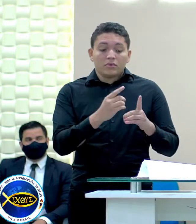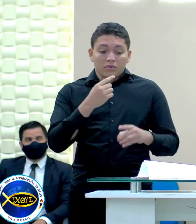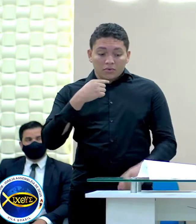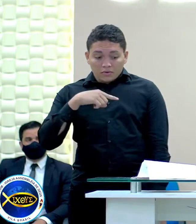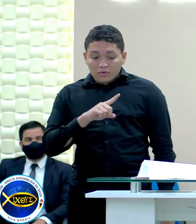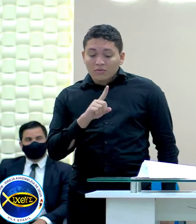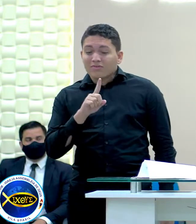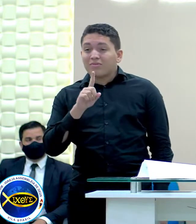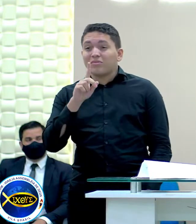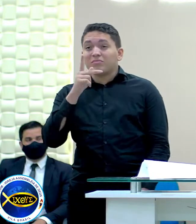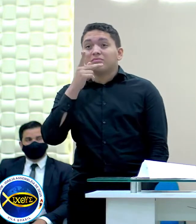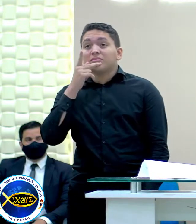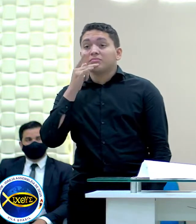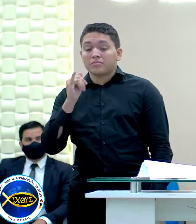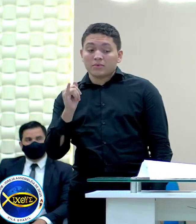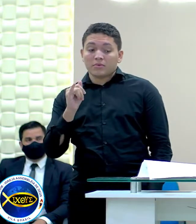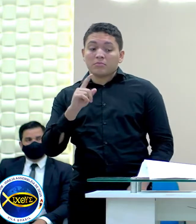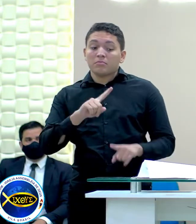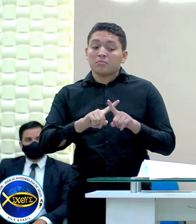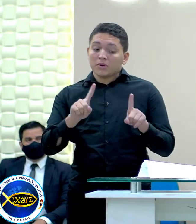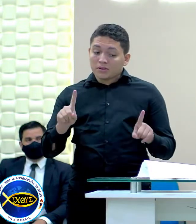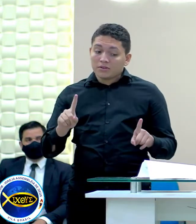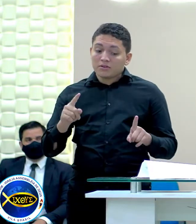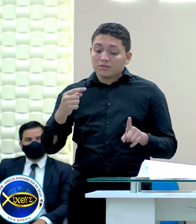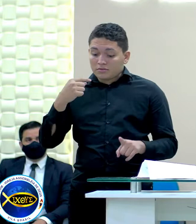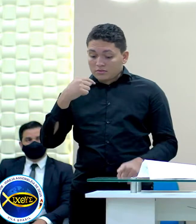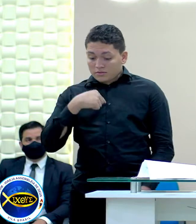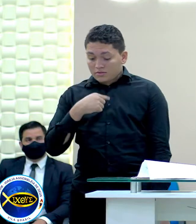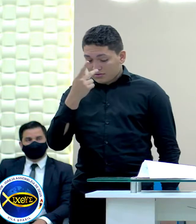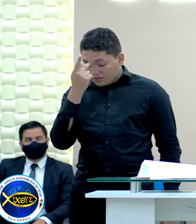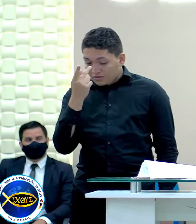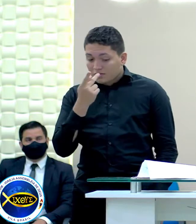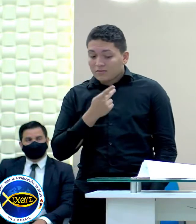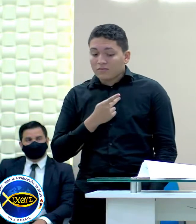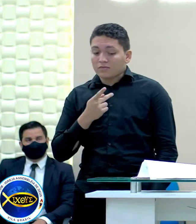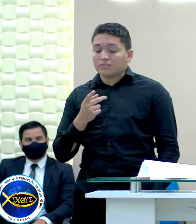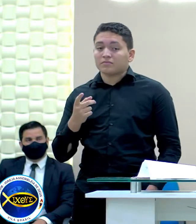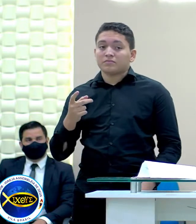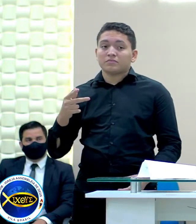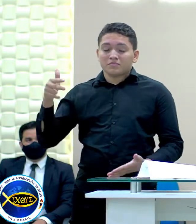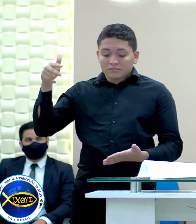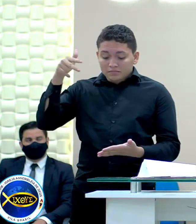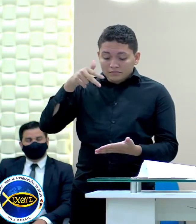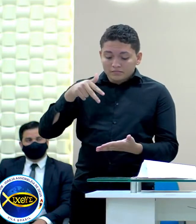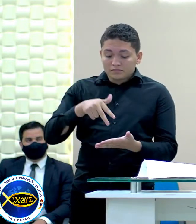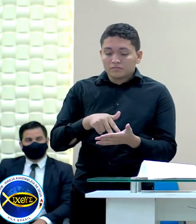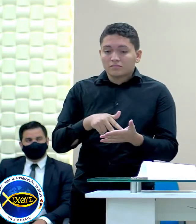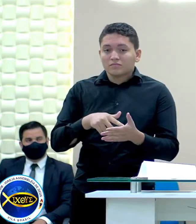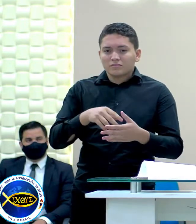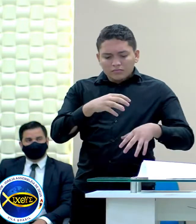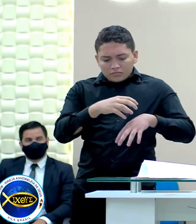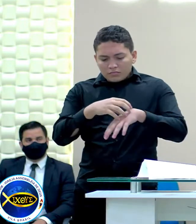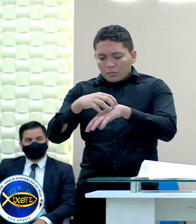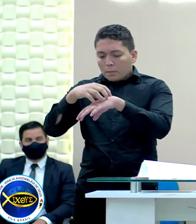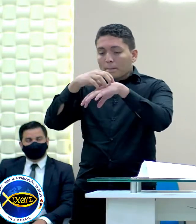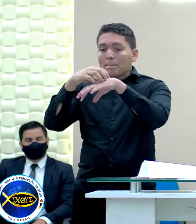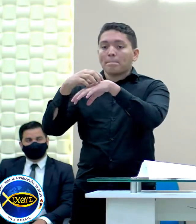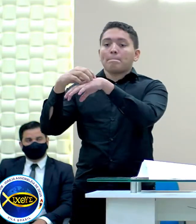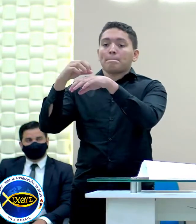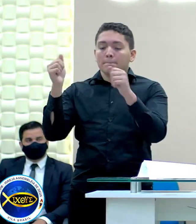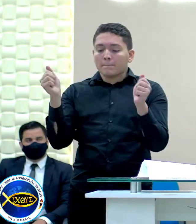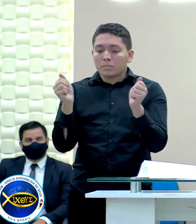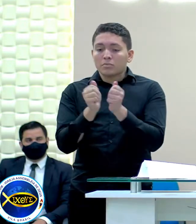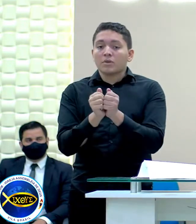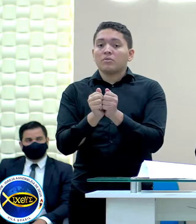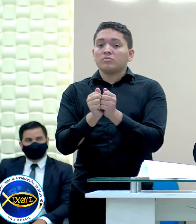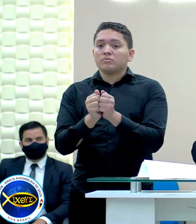o Pai, mas eu voltarei para levar vós para mim mesmo, para que onde